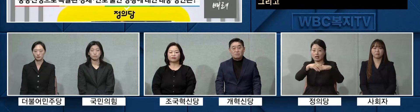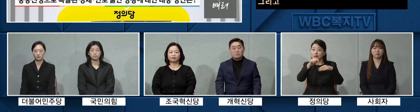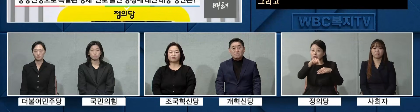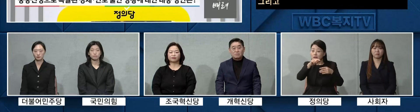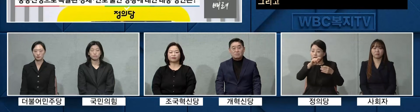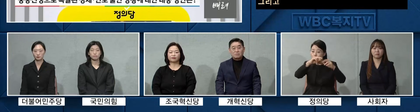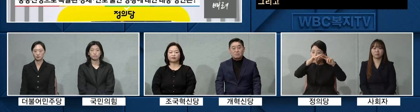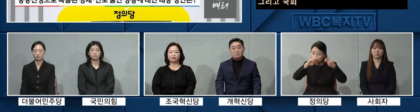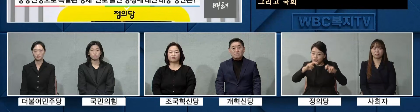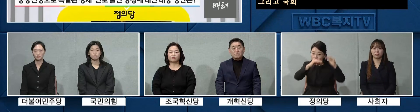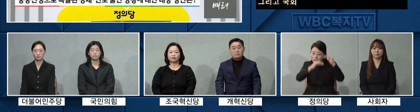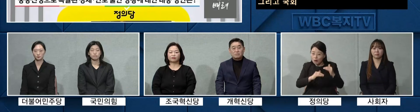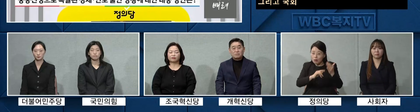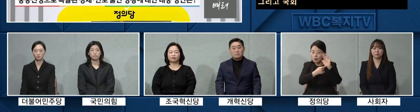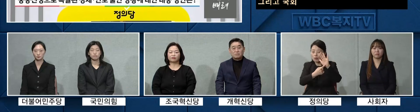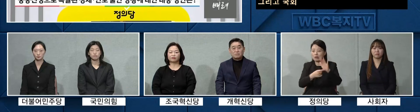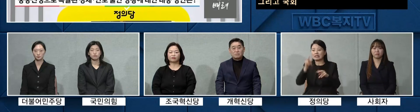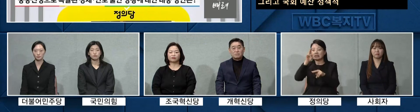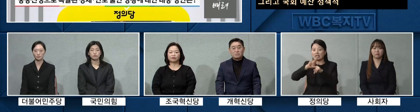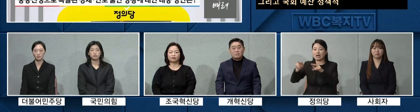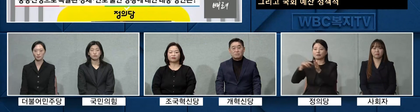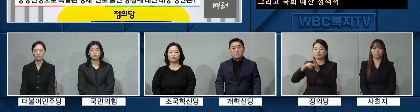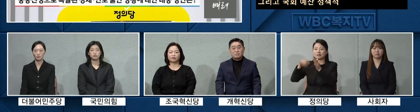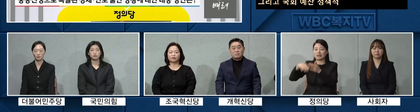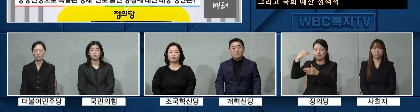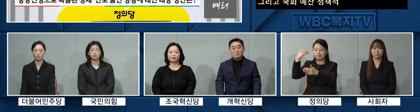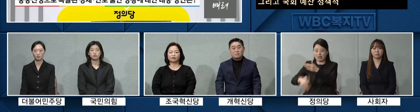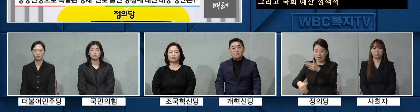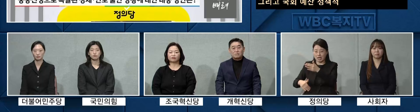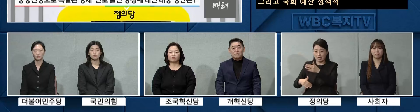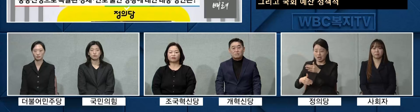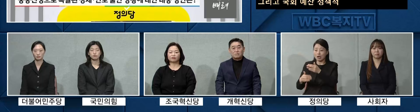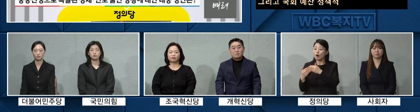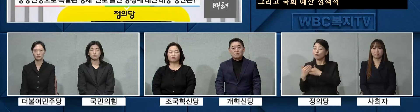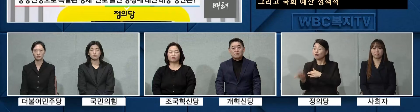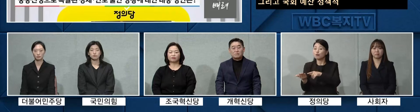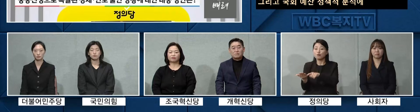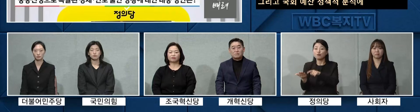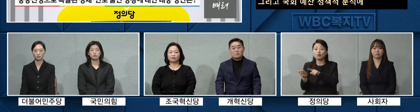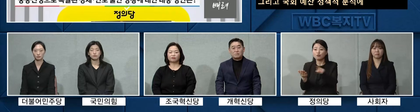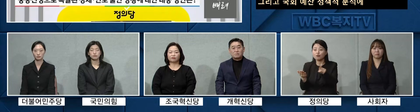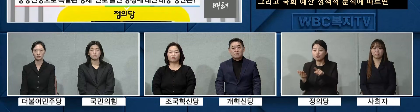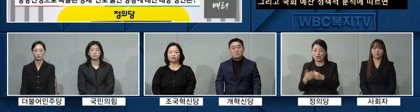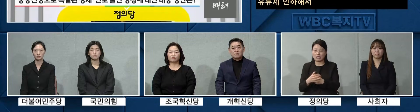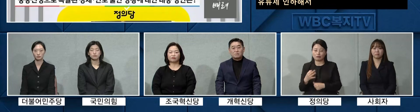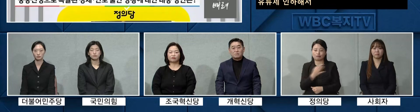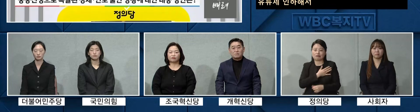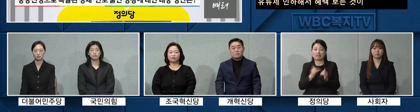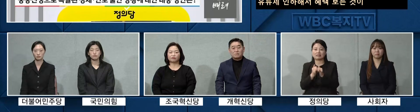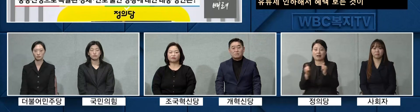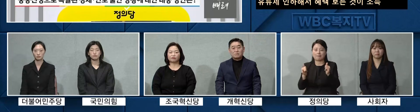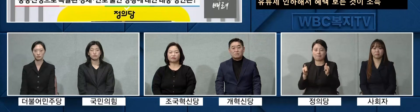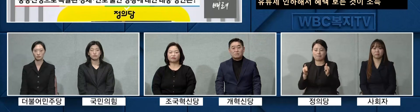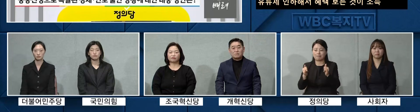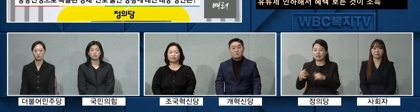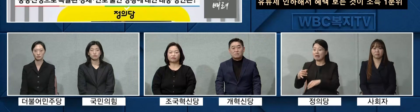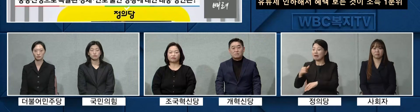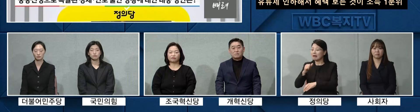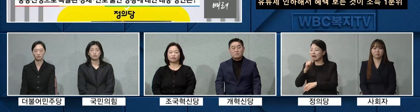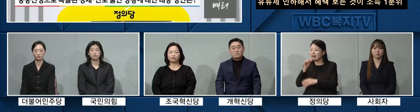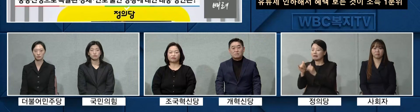따르면 유류세 인하해가지고 혜택 보는 것이 소득 1분위 가구가 하위